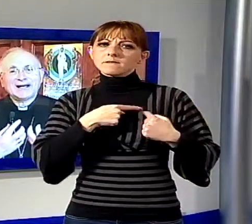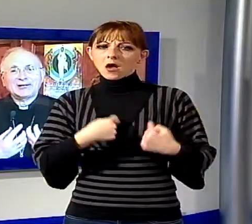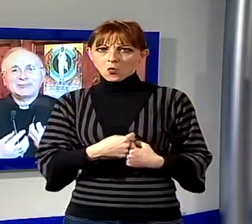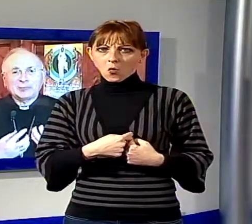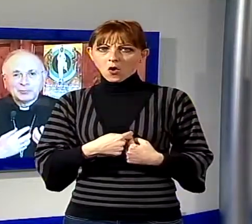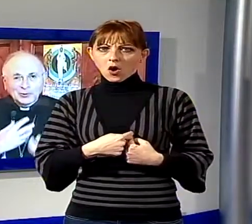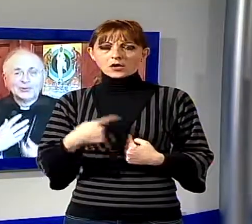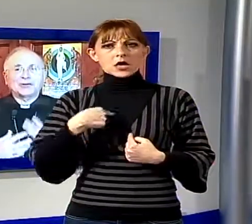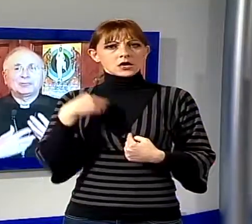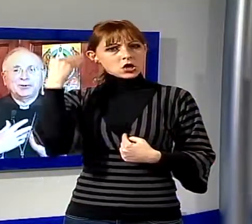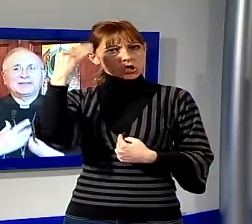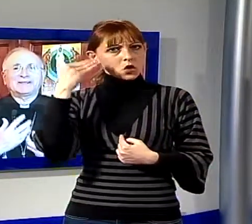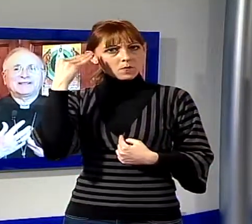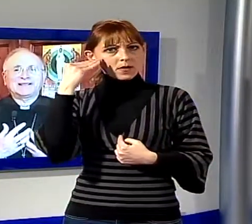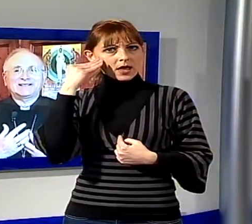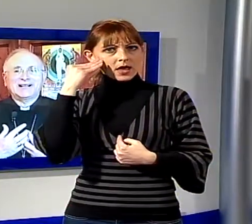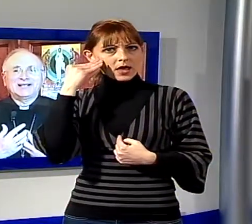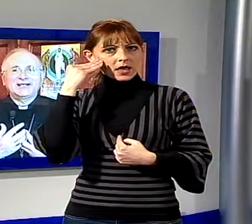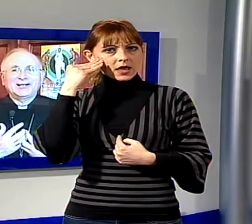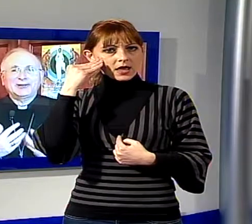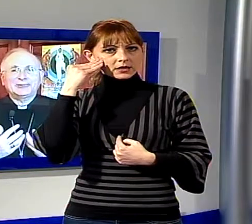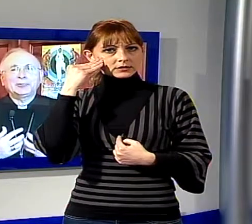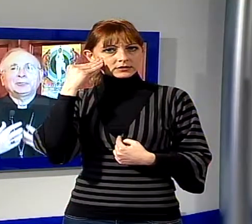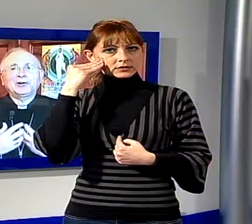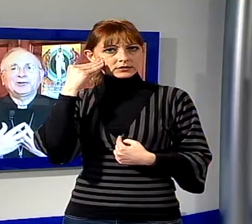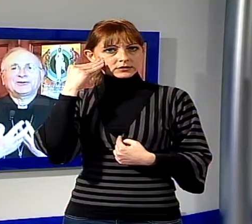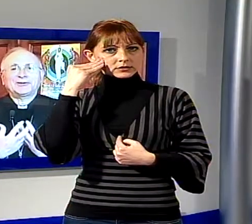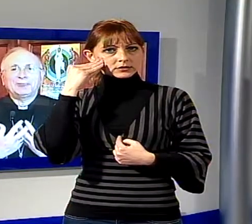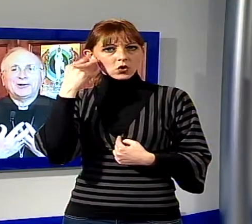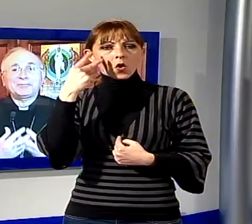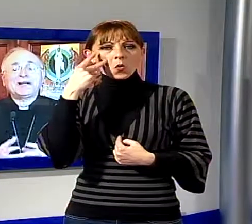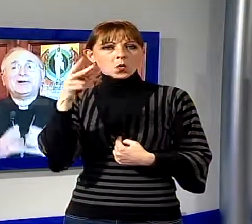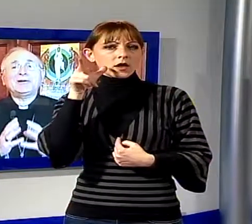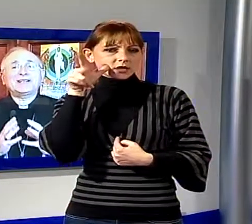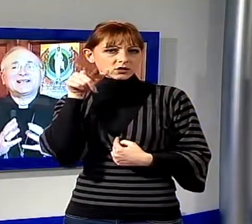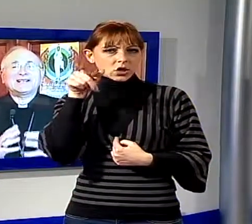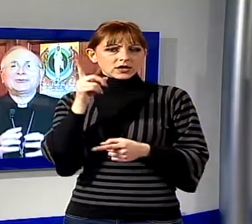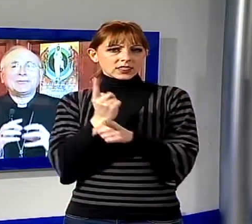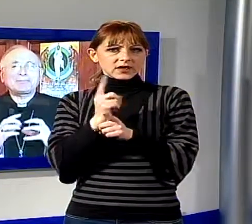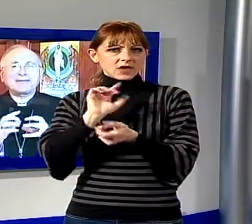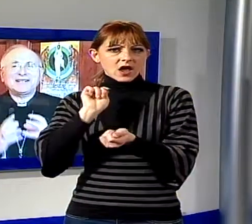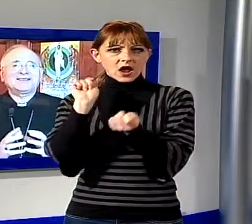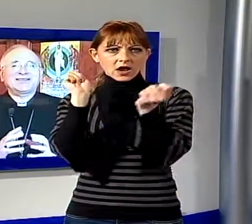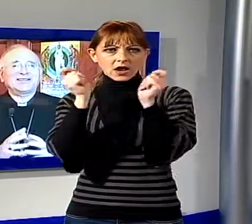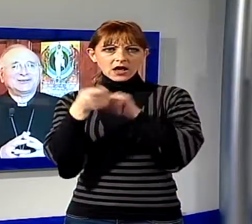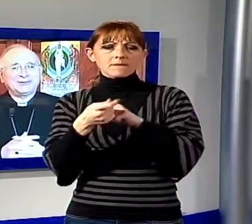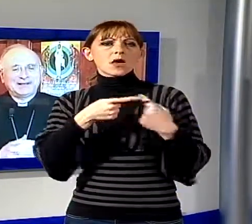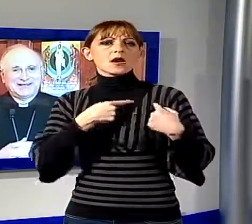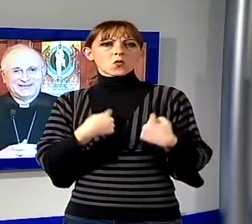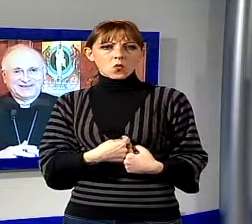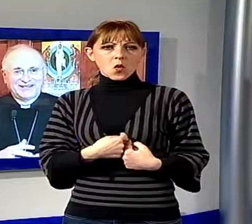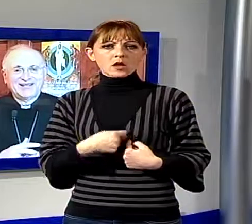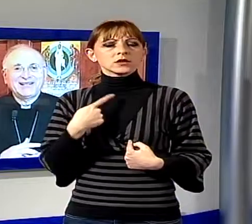da cambiare ancora un po' di mentalità, un po' il nostro cuore, per accoglierla nella sua pienezza, nella